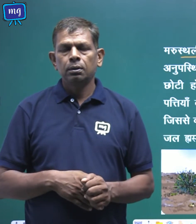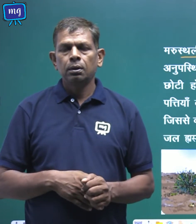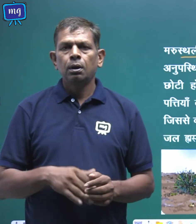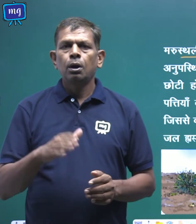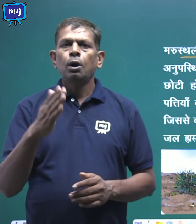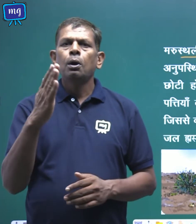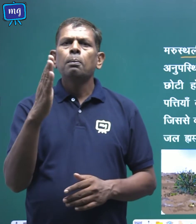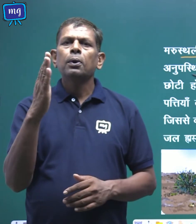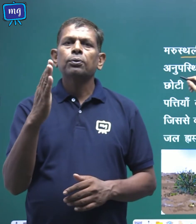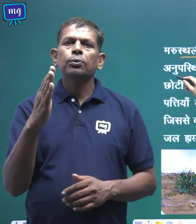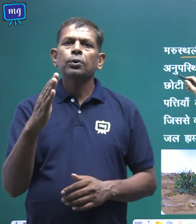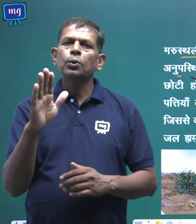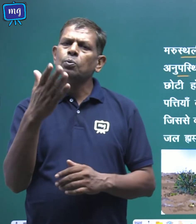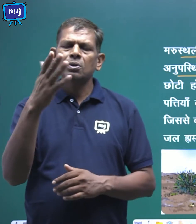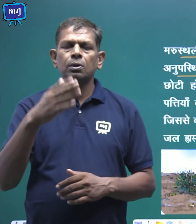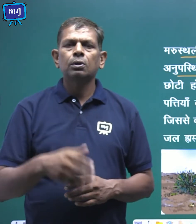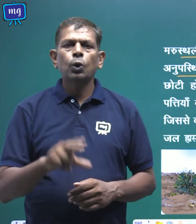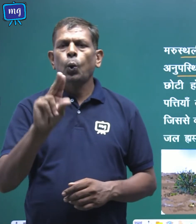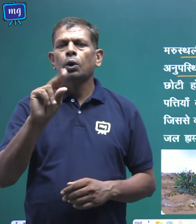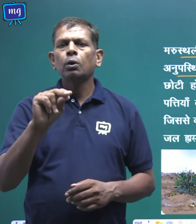पत्तियां अनुपस्थित होती हैं